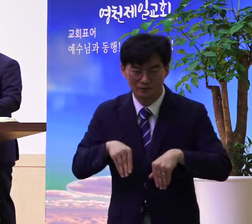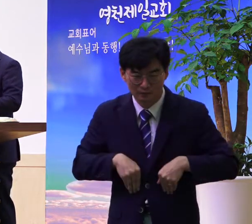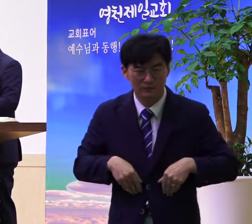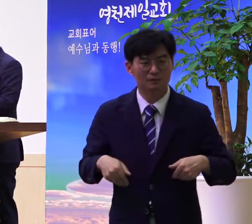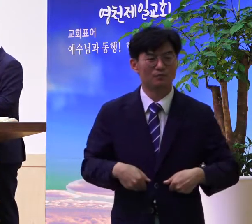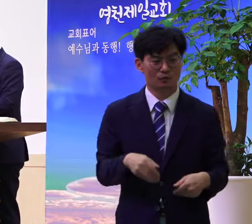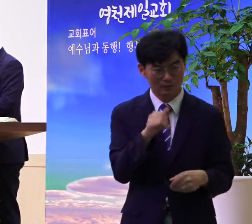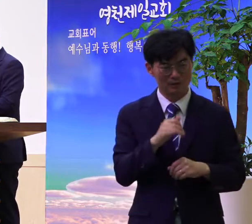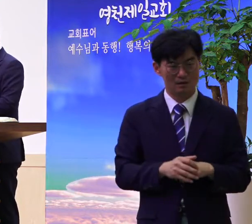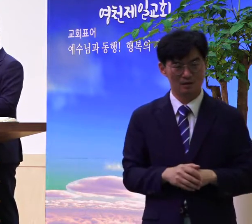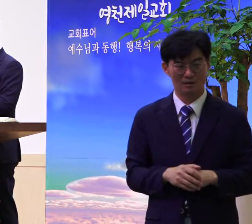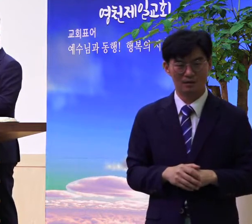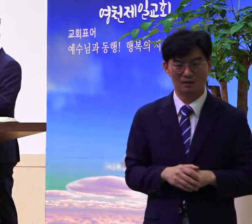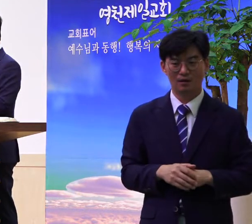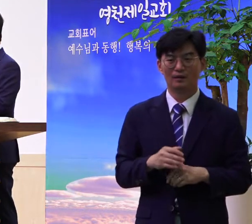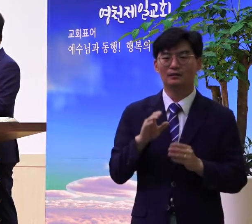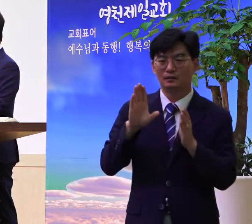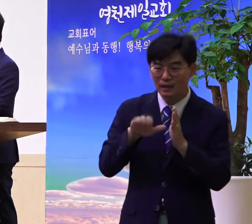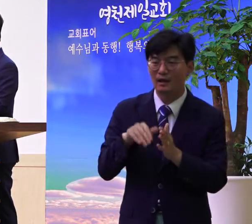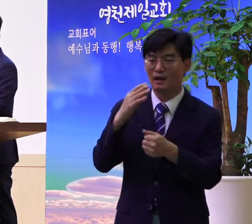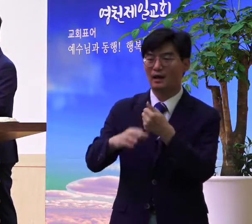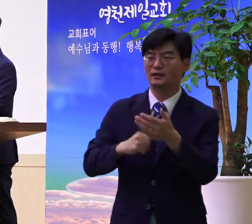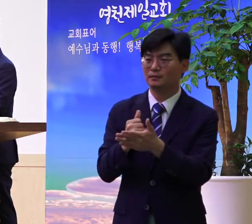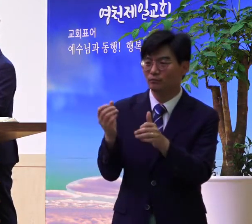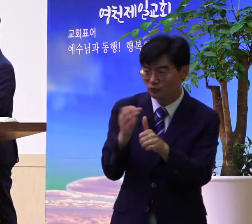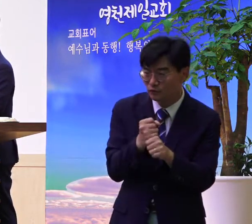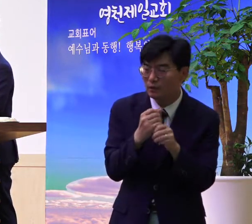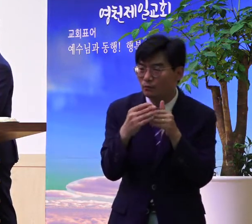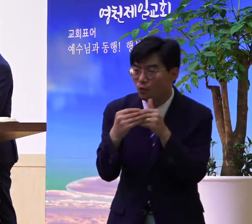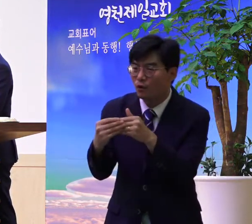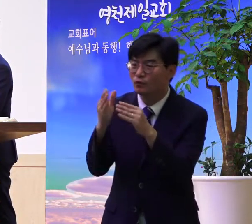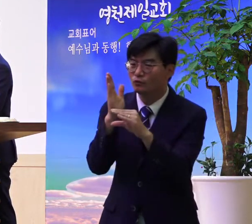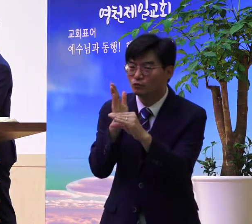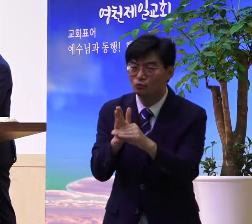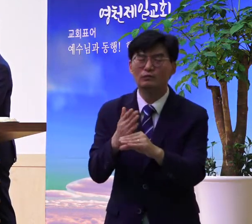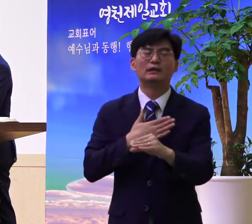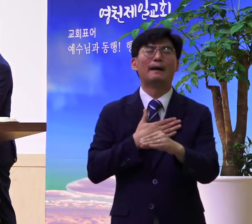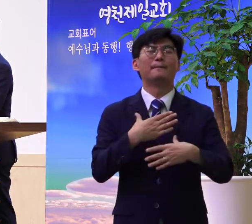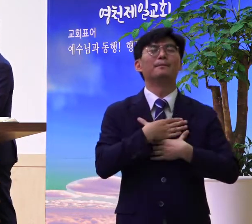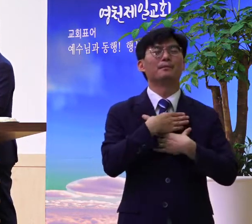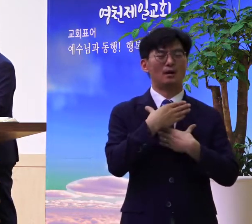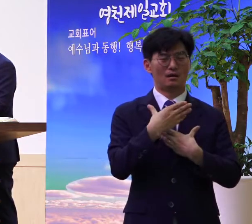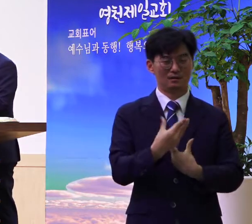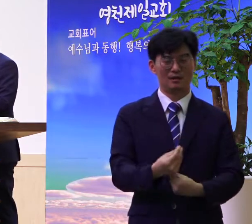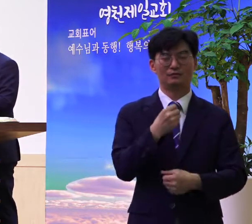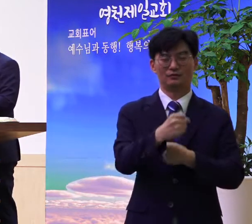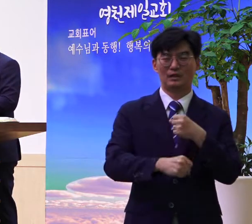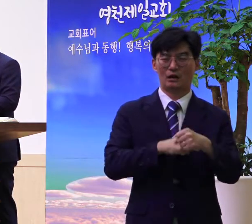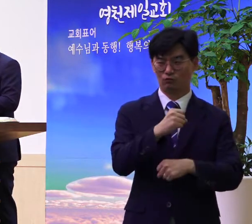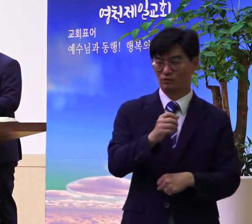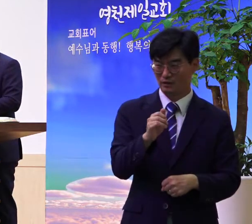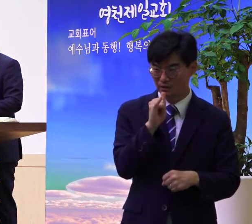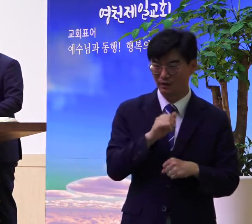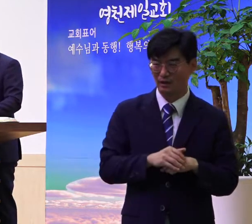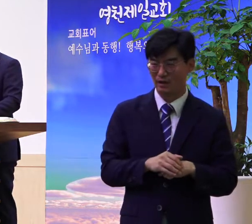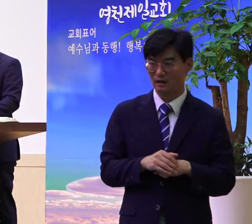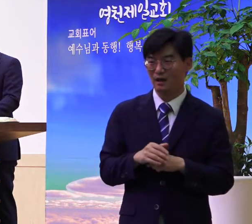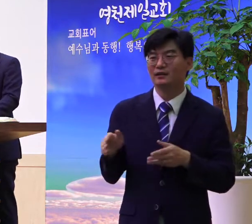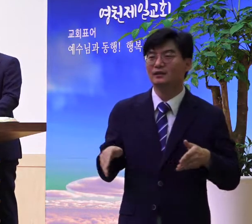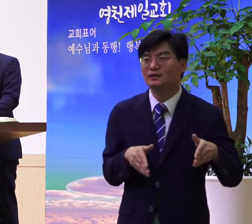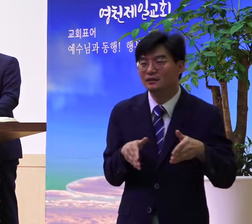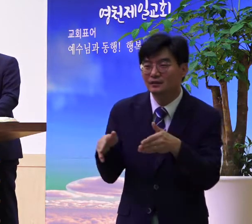초연한 삶을 살게 되는 것입니다. 그래서 도성의 존재라면 정말 주님을 바라보고 살아가는 나그네 같은 영성을